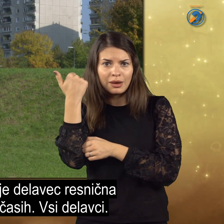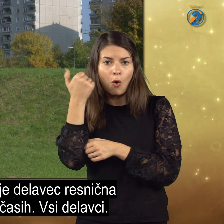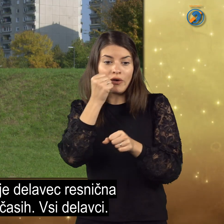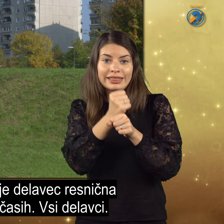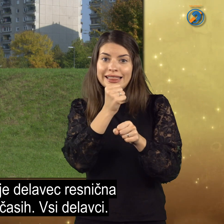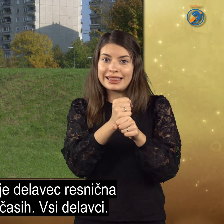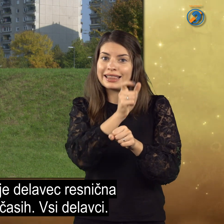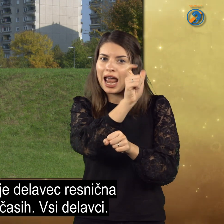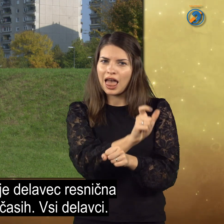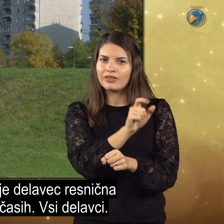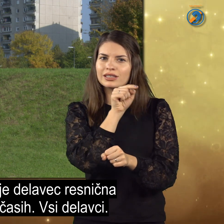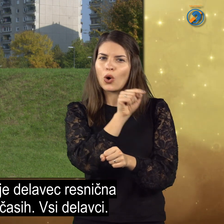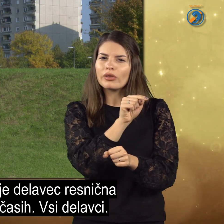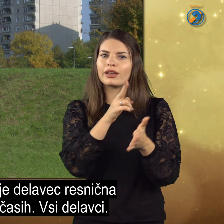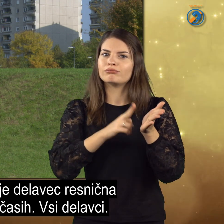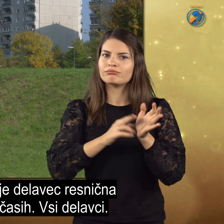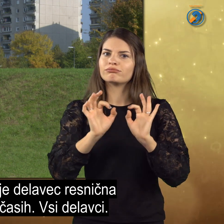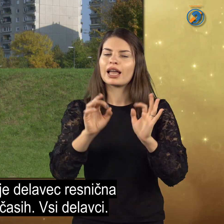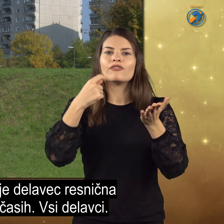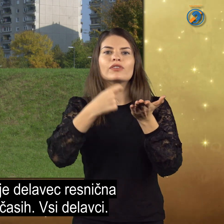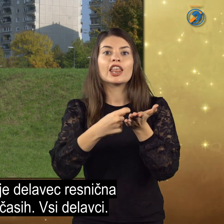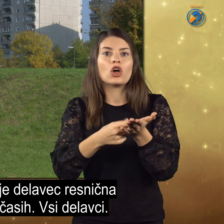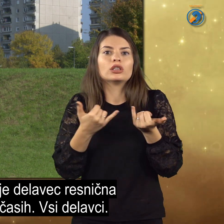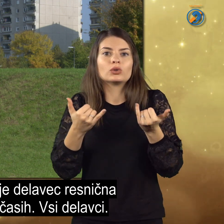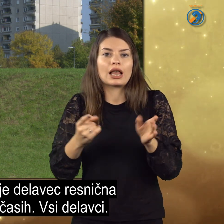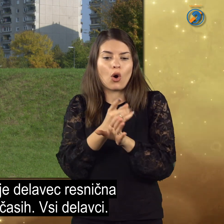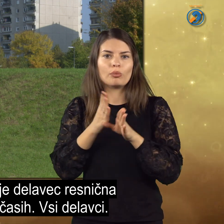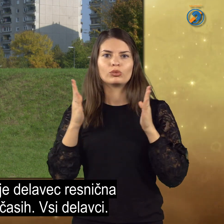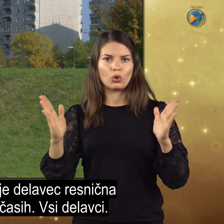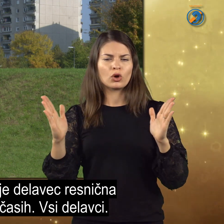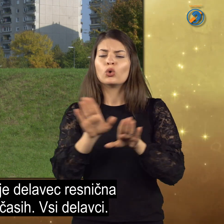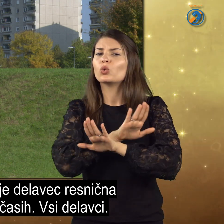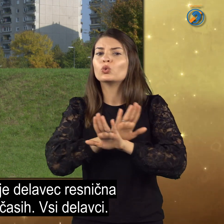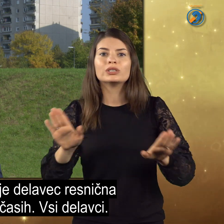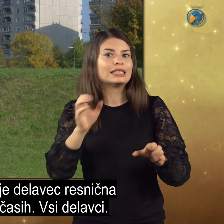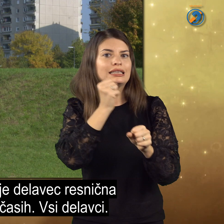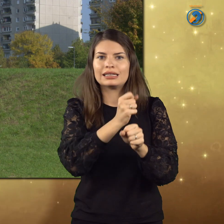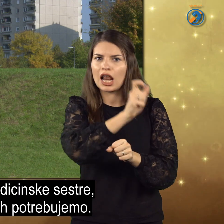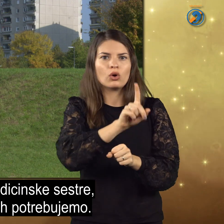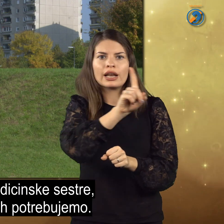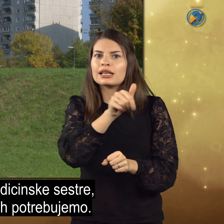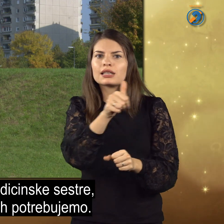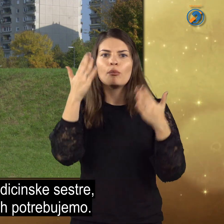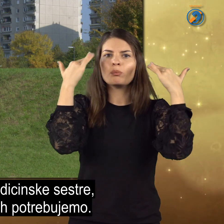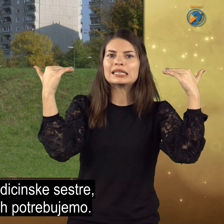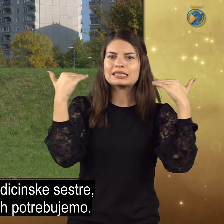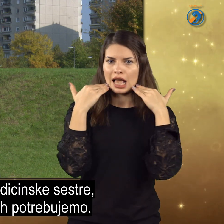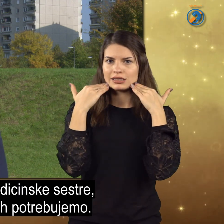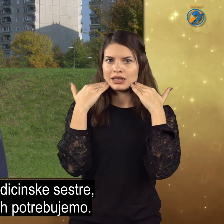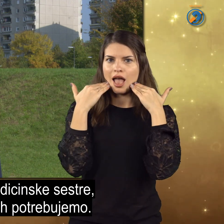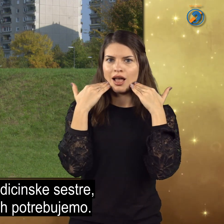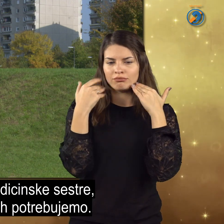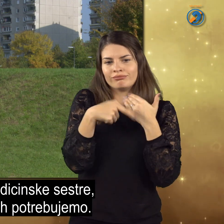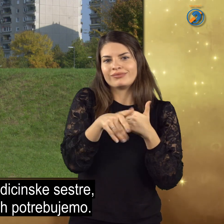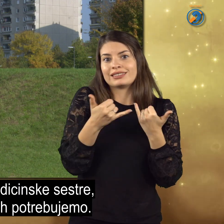da delavci tisti, kateri je resnična vrednota v teh časih. Vsi delavci, ne govorim zdaj samo o medicinskih